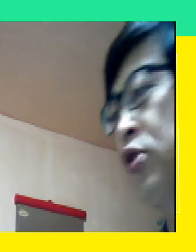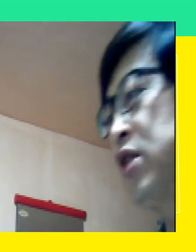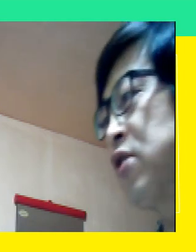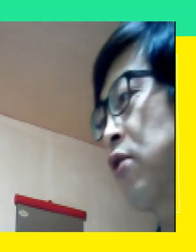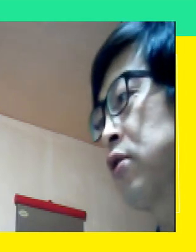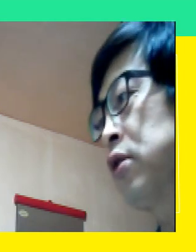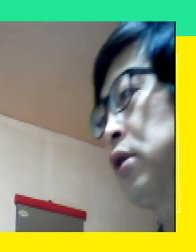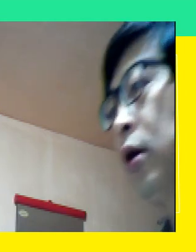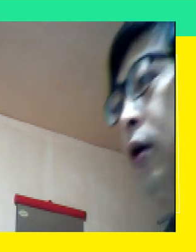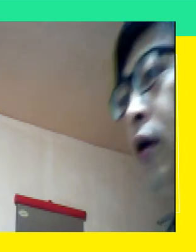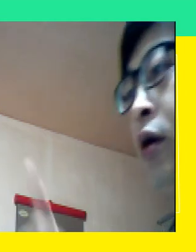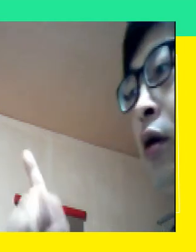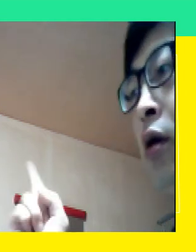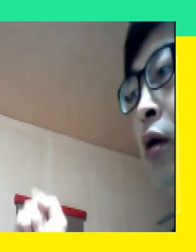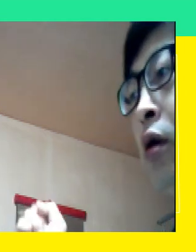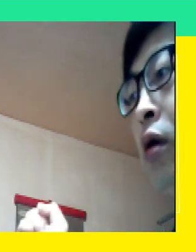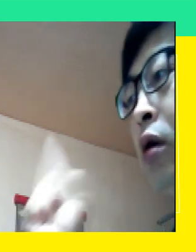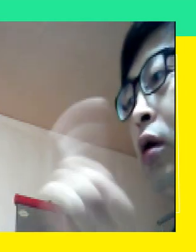어디서는